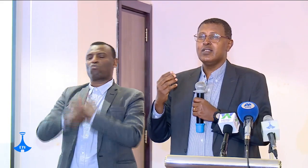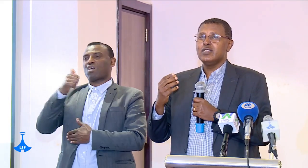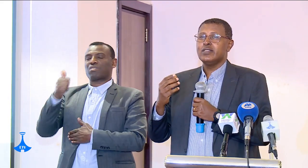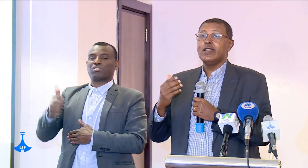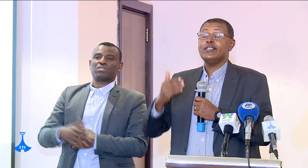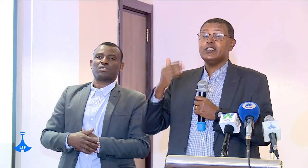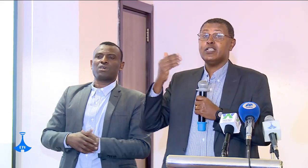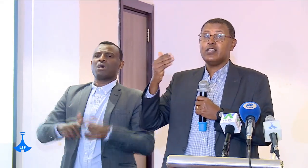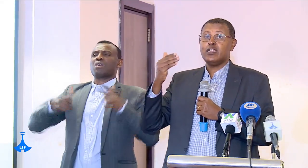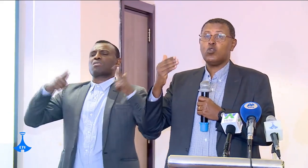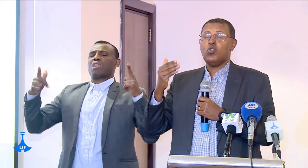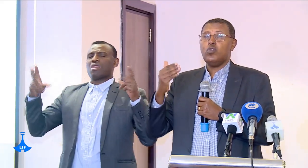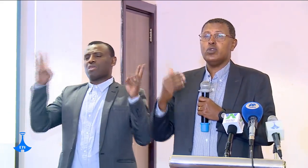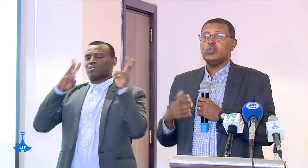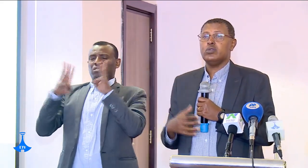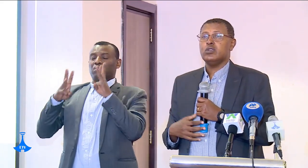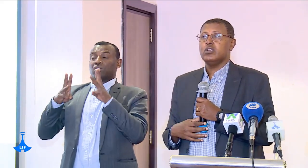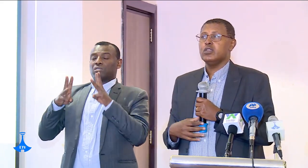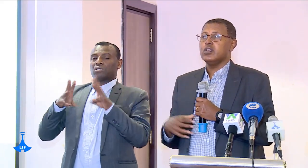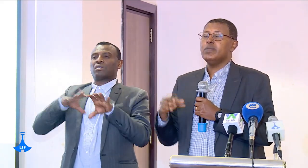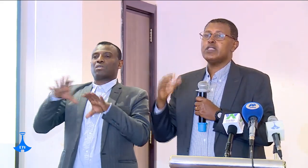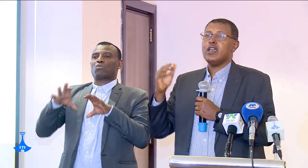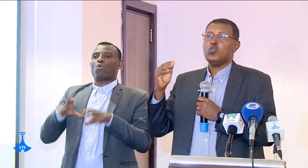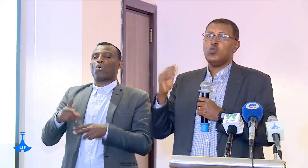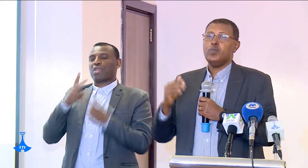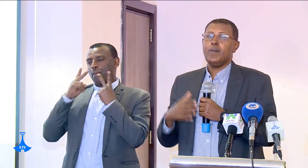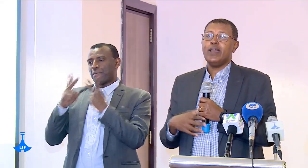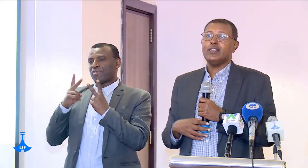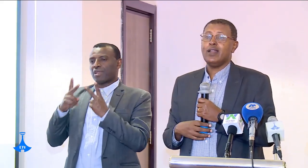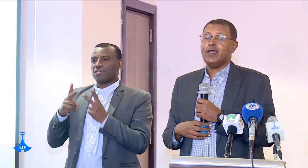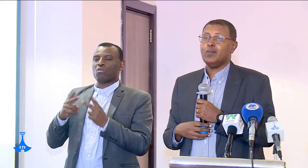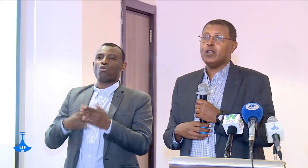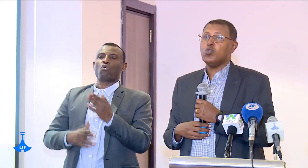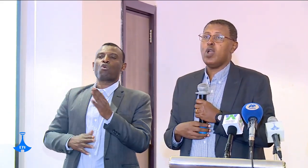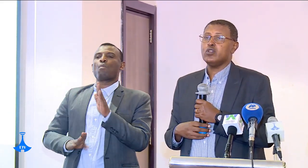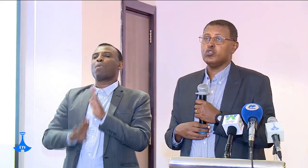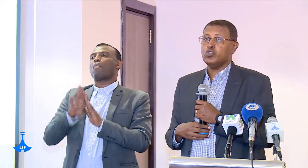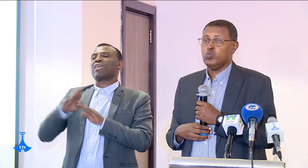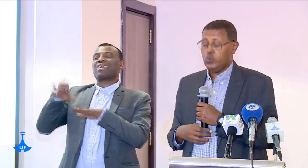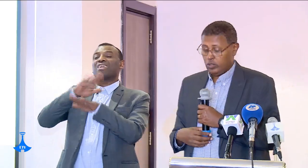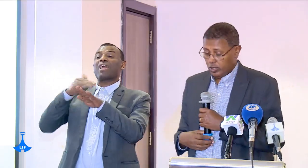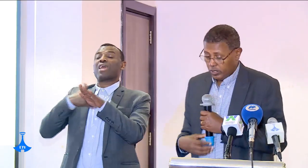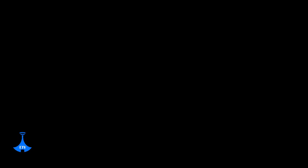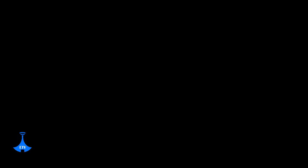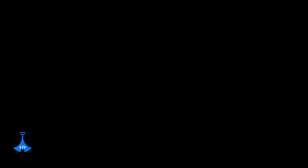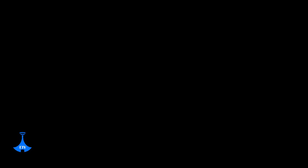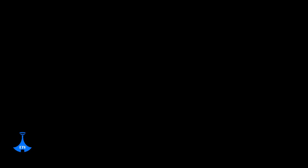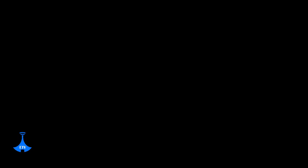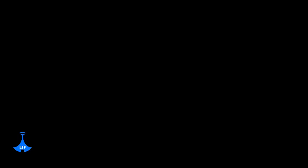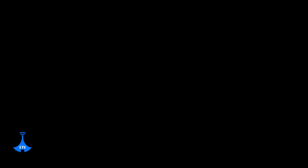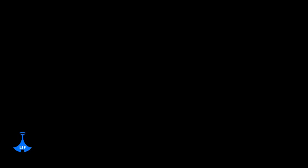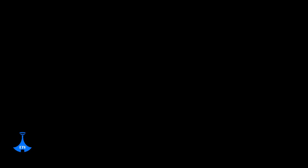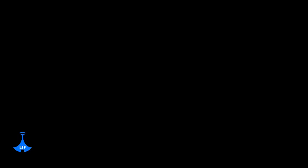ጉዳተኝነት ትልቅ ችግር ተደርጎ የምታዩ በማደግ ላይ ባሉ ሀገሮች ነው።